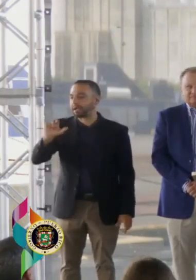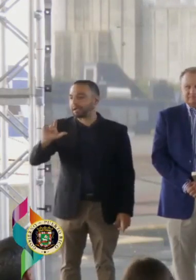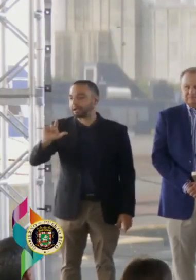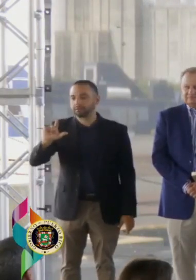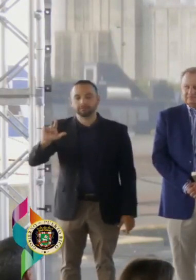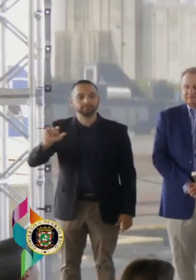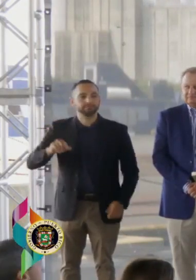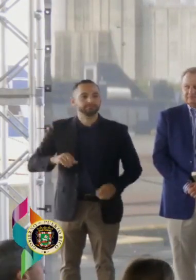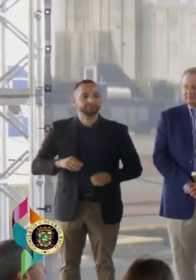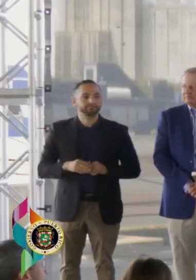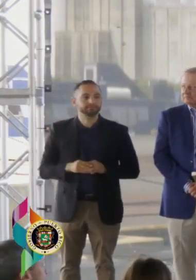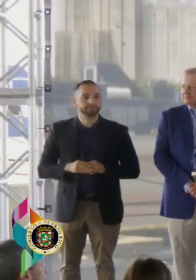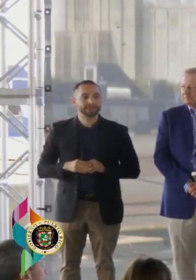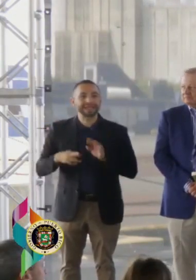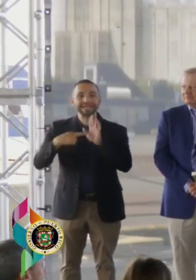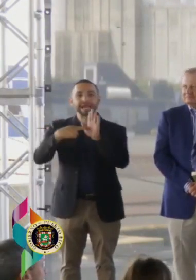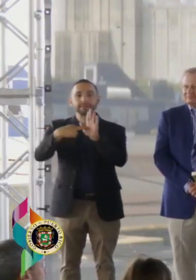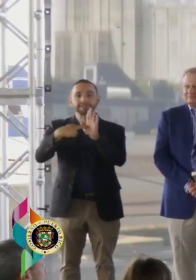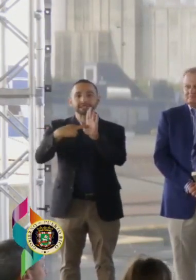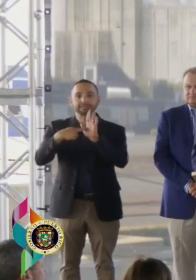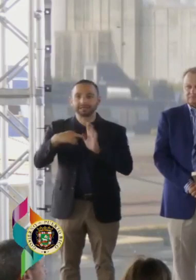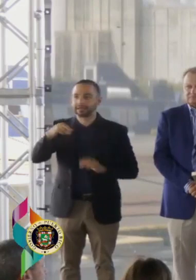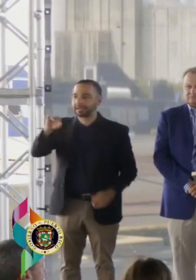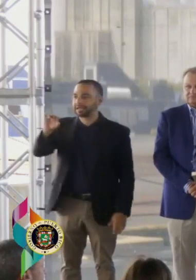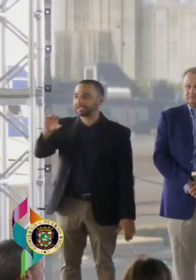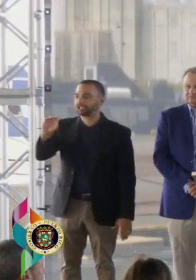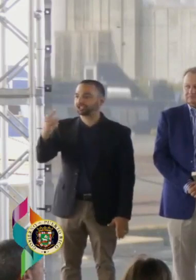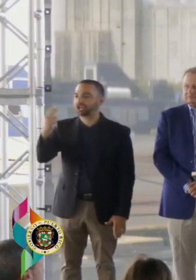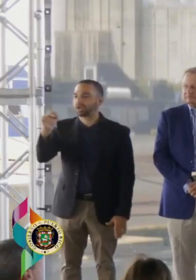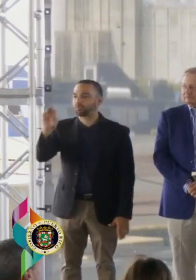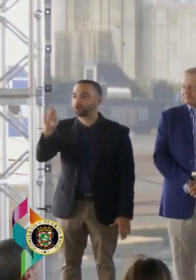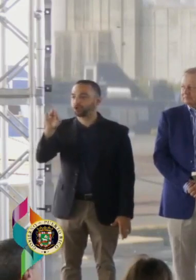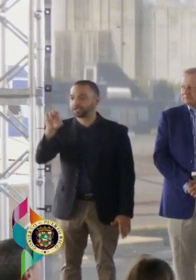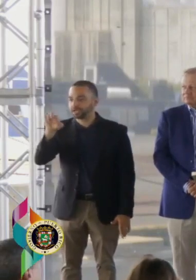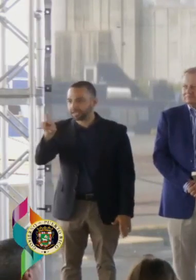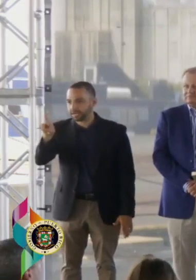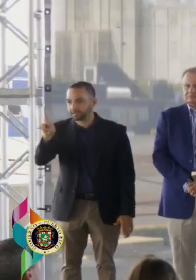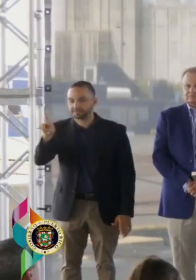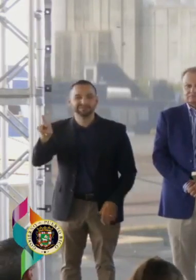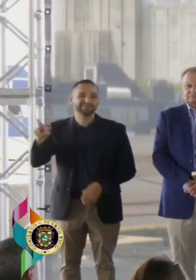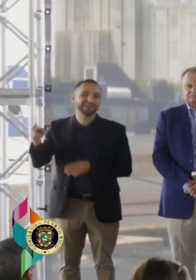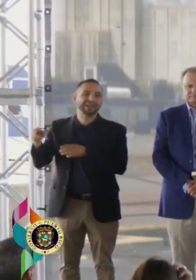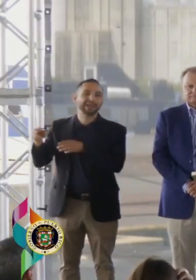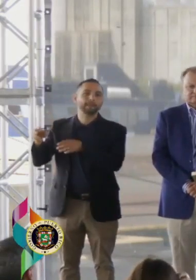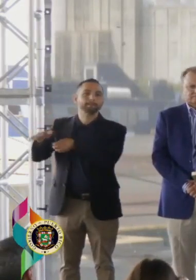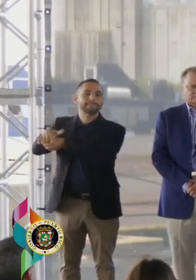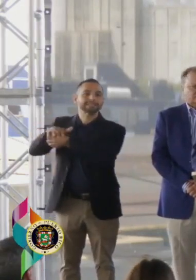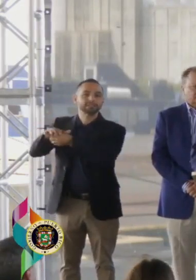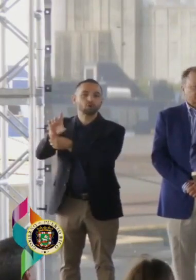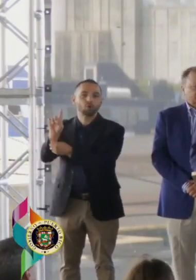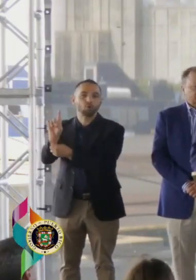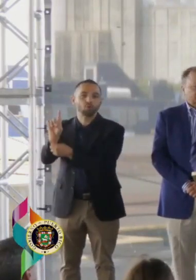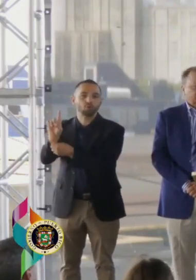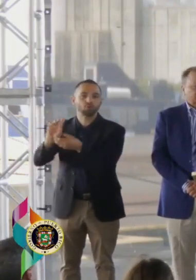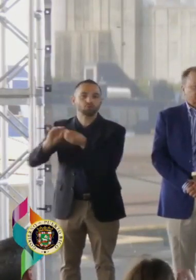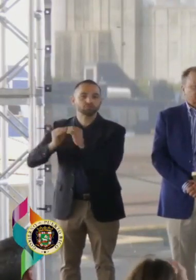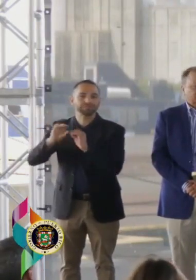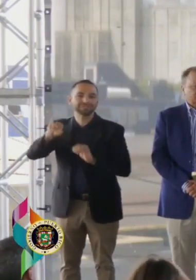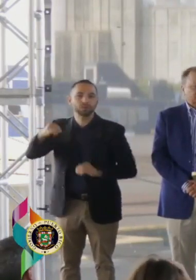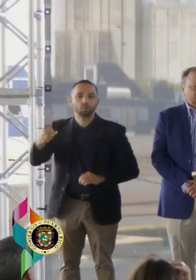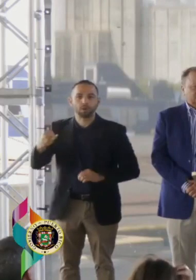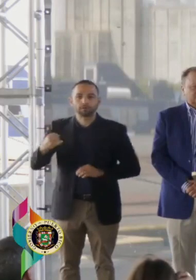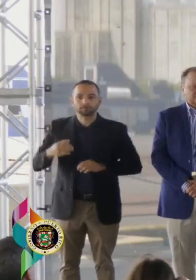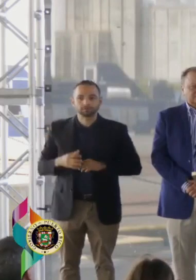morey el representante Eddie charbonier del presinto eh uno de San Juan